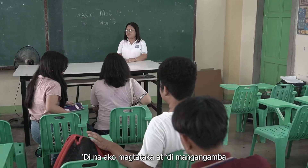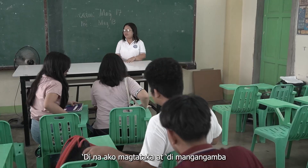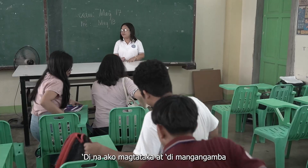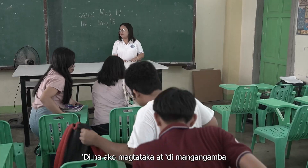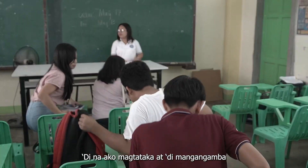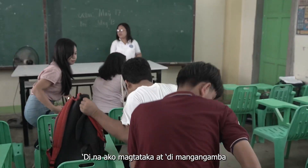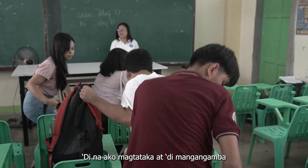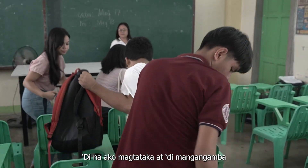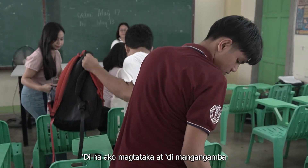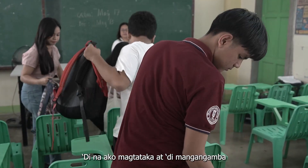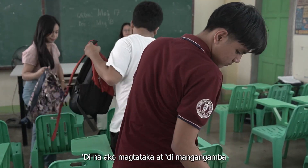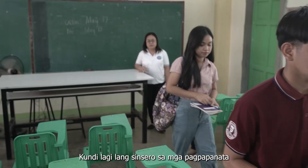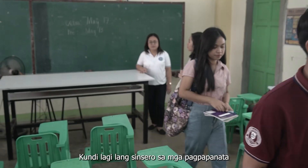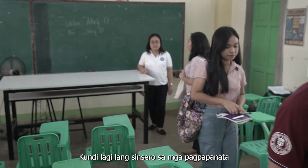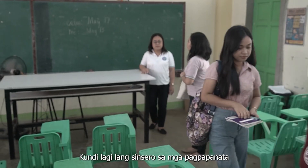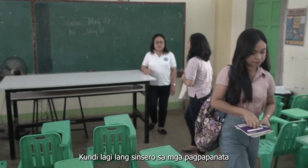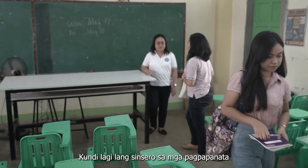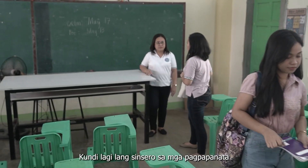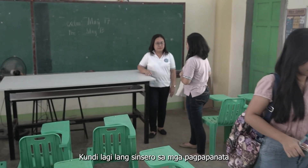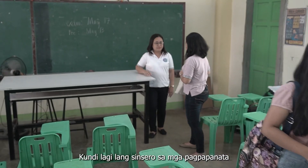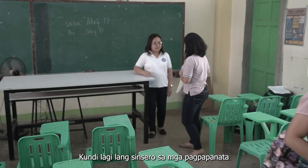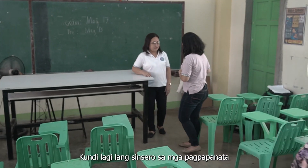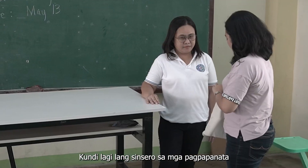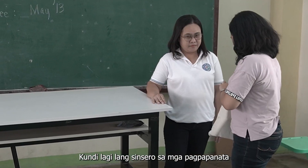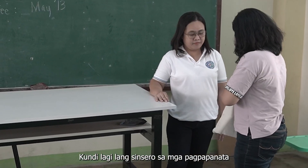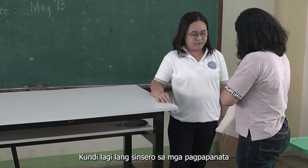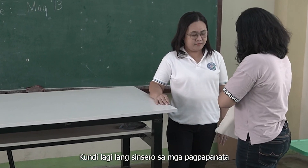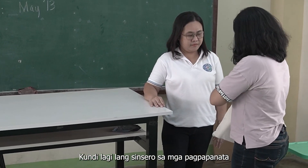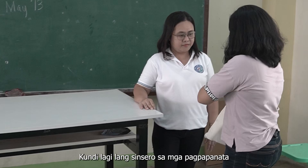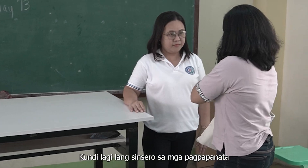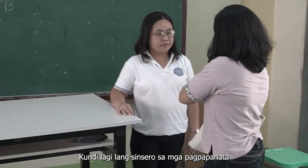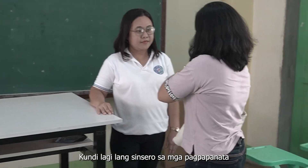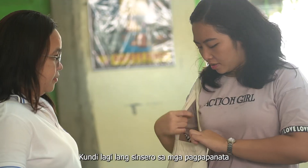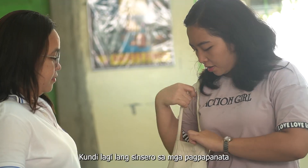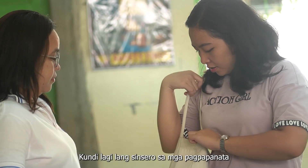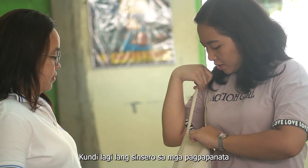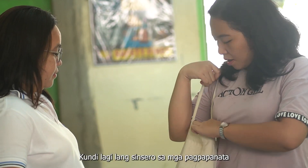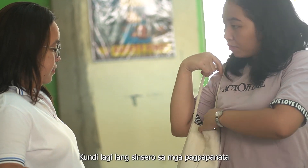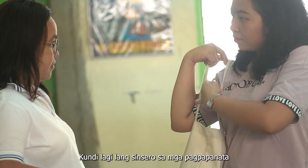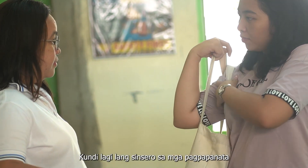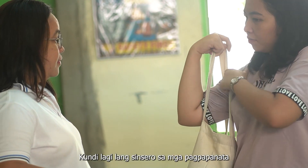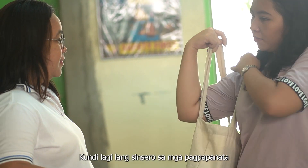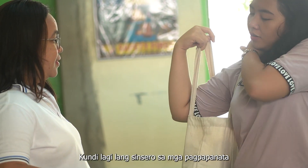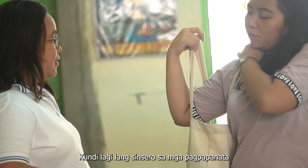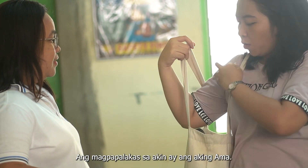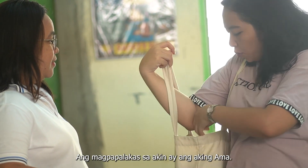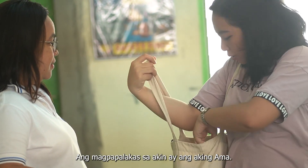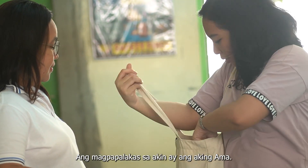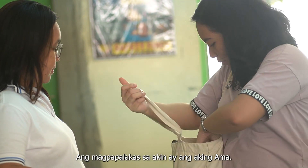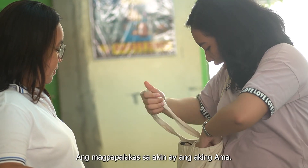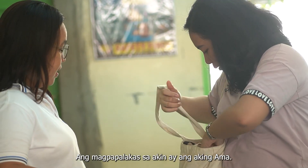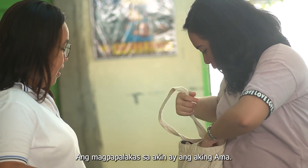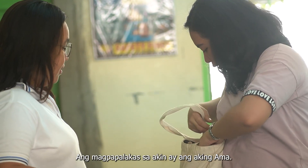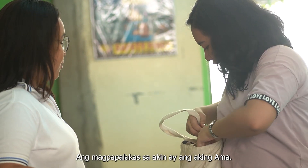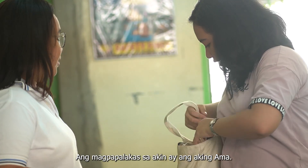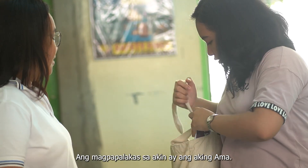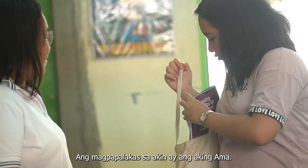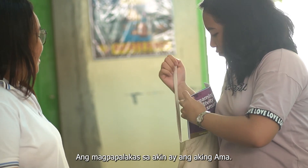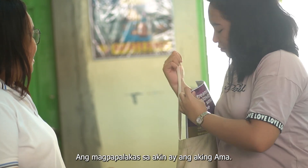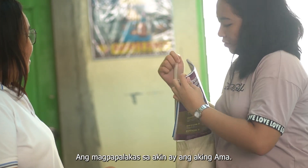di mangangamba, kundi lagi lang sincero sa mga pagpapanata. Ang magpapalakas